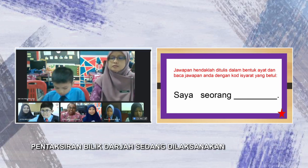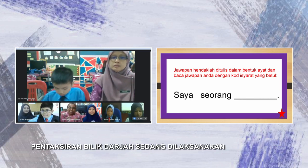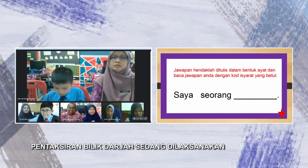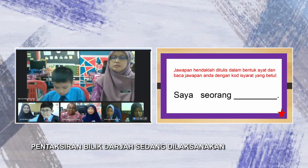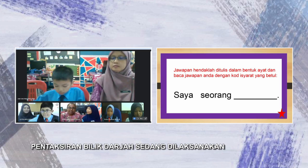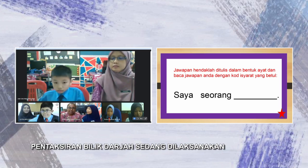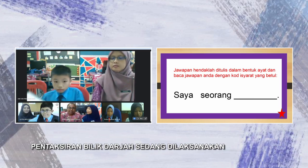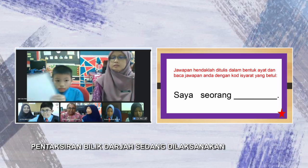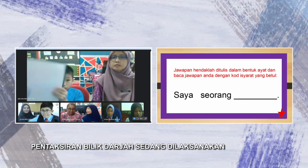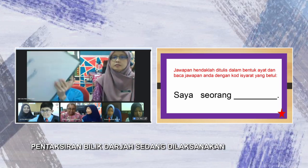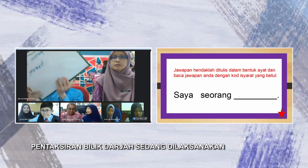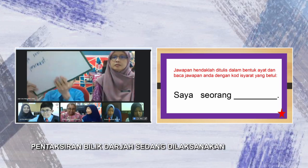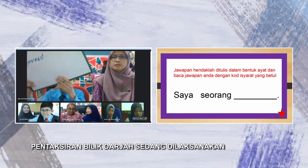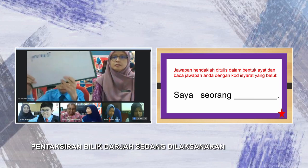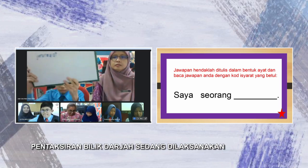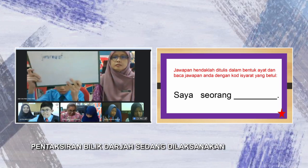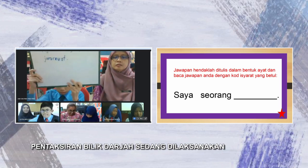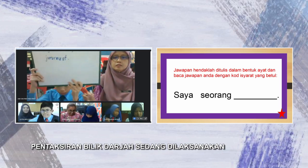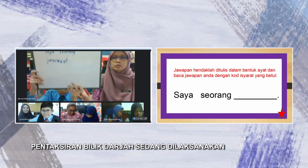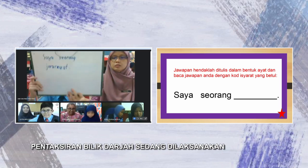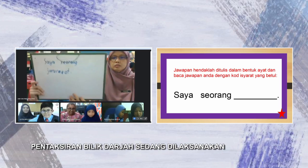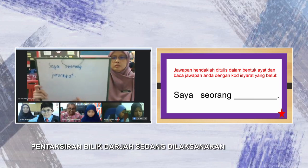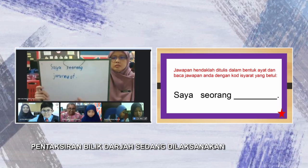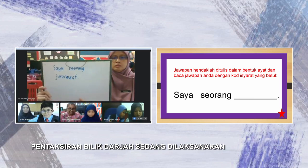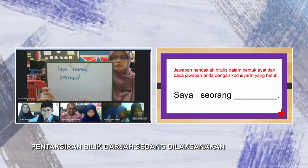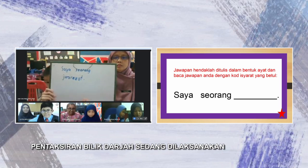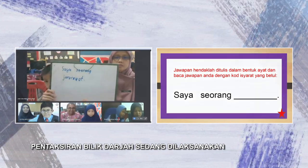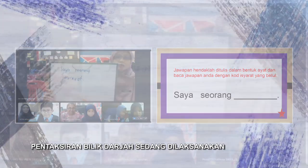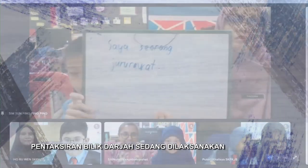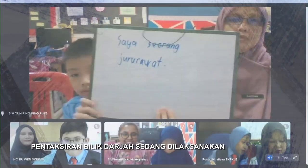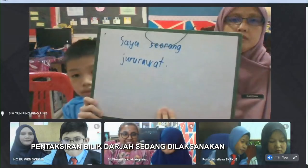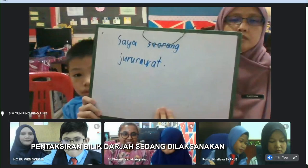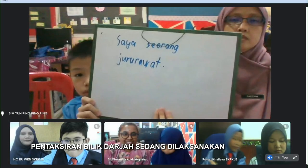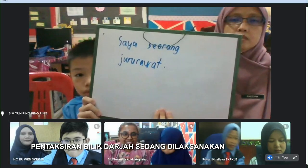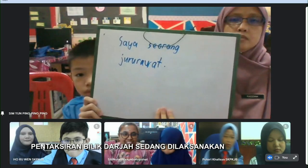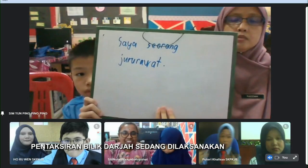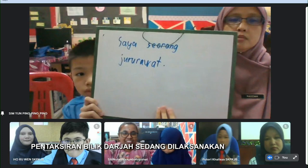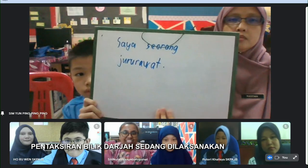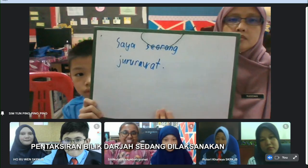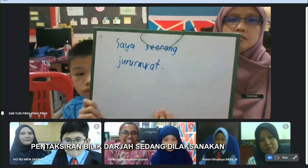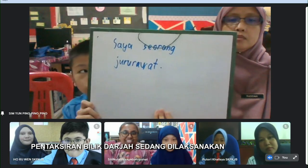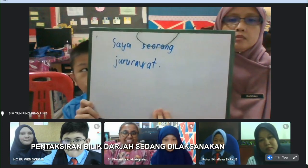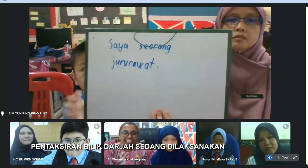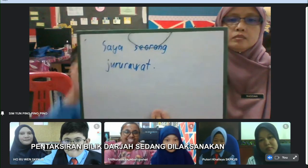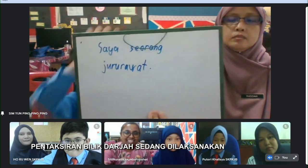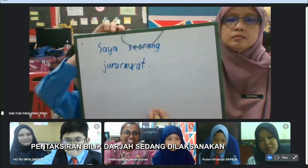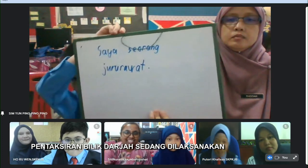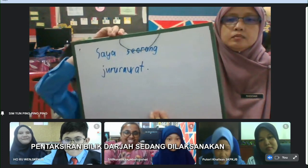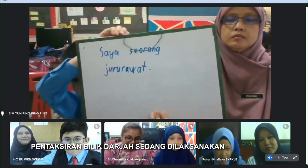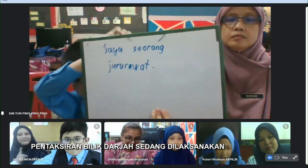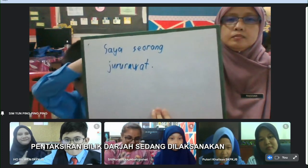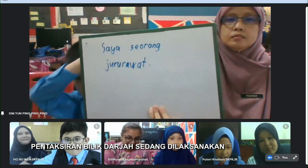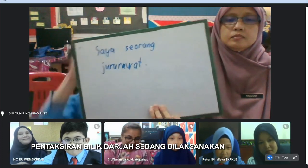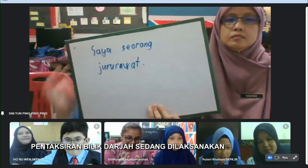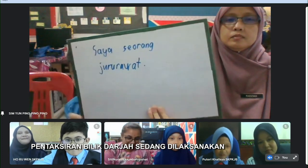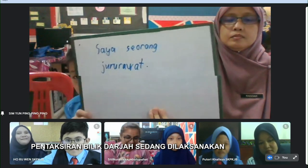Sama dengan baju cikgu Miza. Saya seorang. Okey, ada jawapan. Wah, betul ke cikgu? Betul.